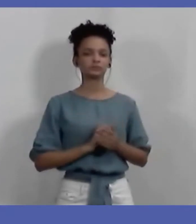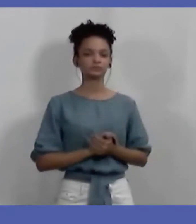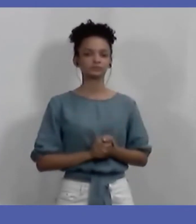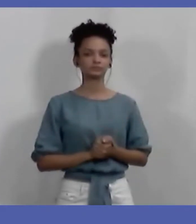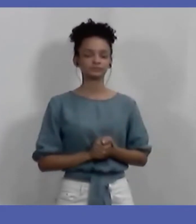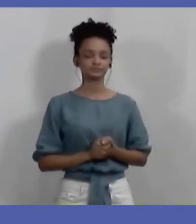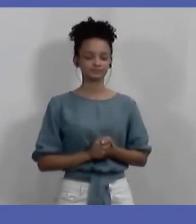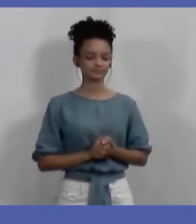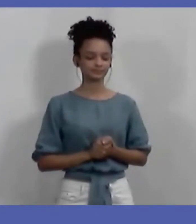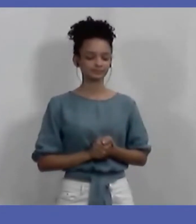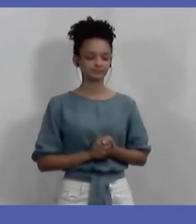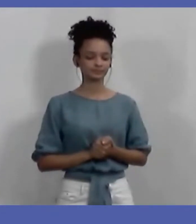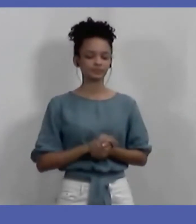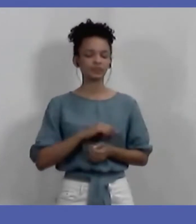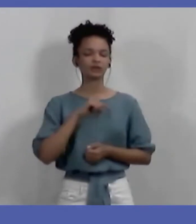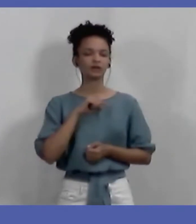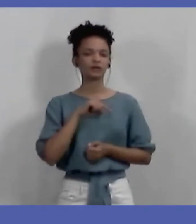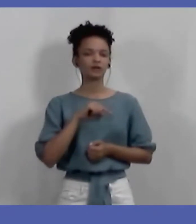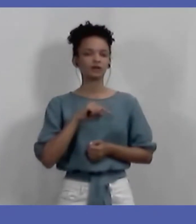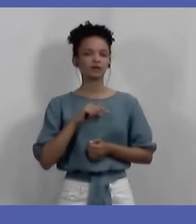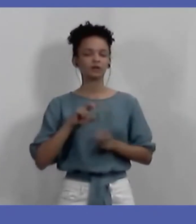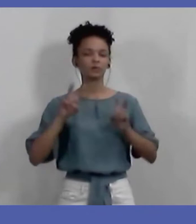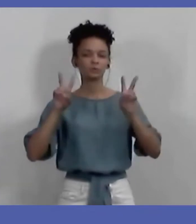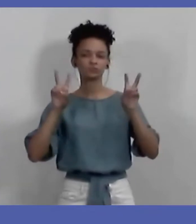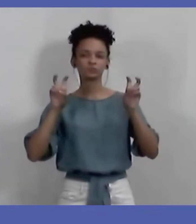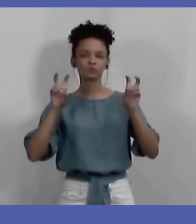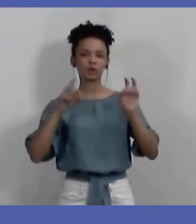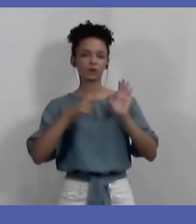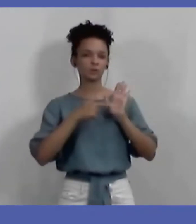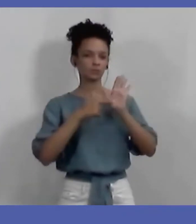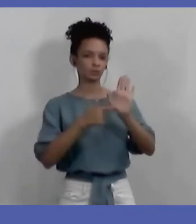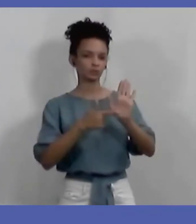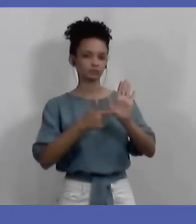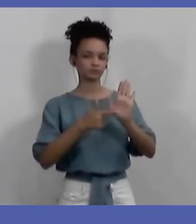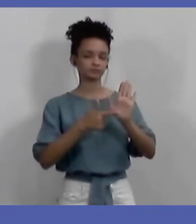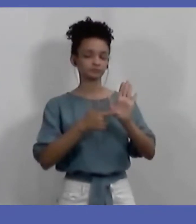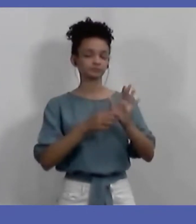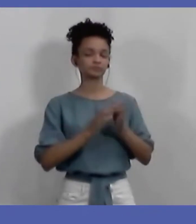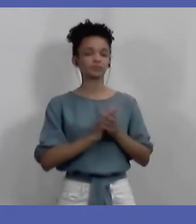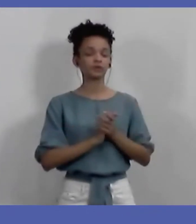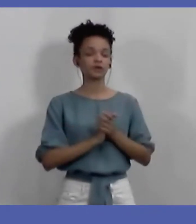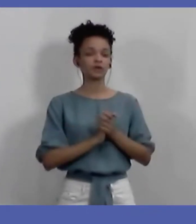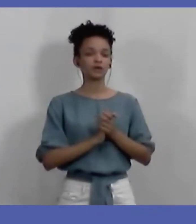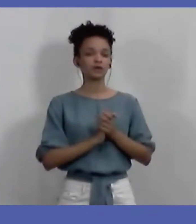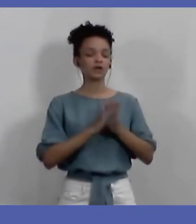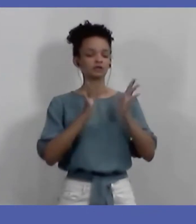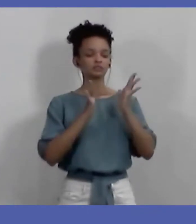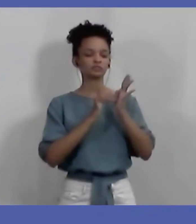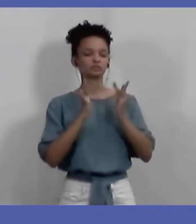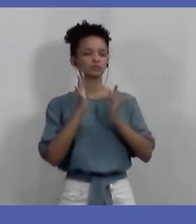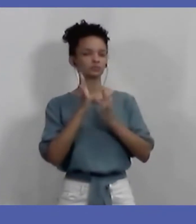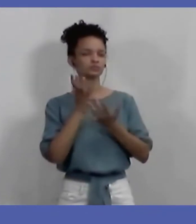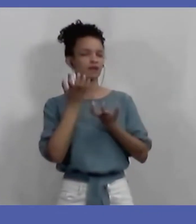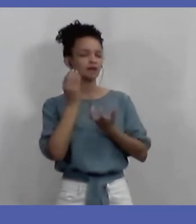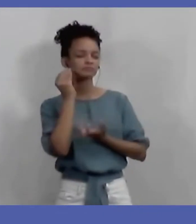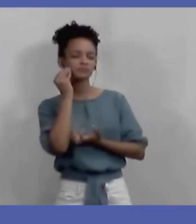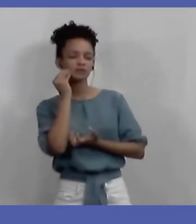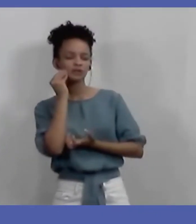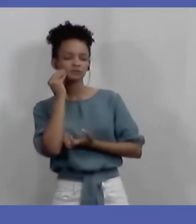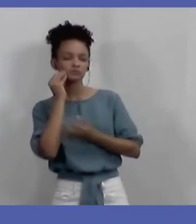Aqui o subtítulo aqui que alguém colocou diz: Jesus põe à prova os que querem segui-lo. É